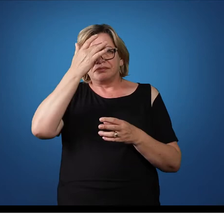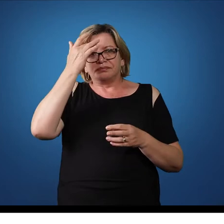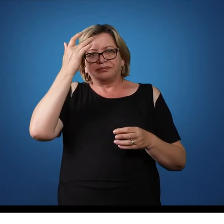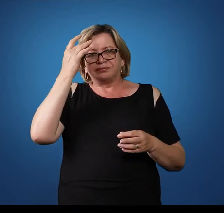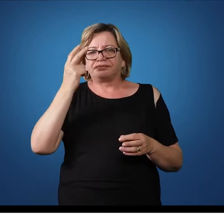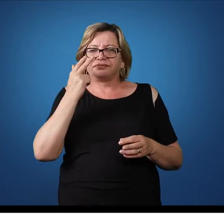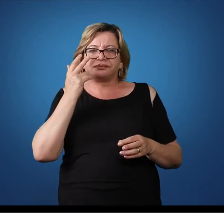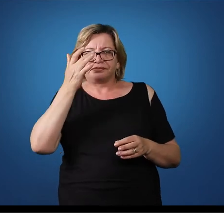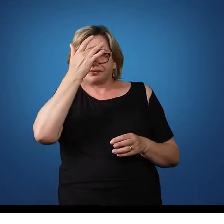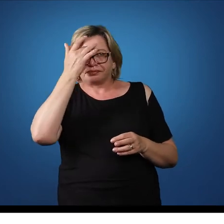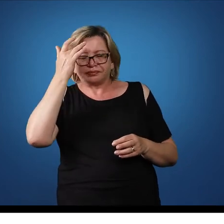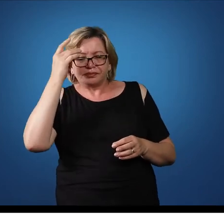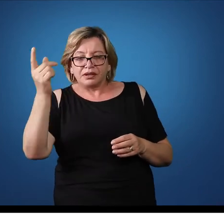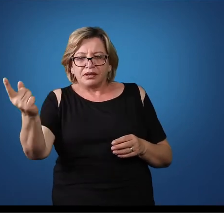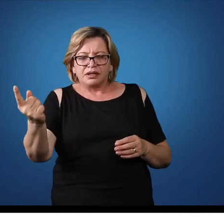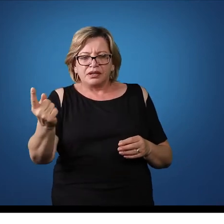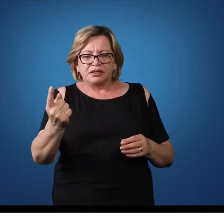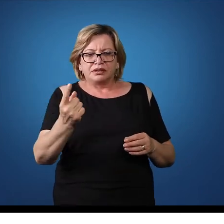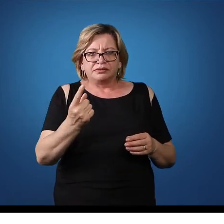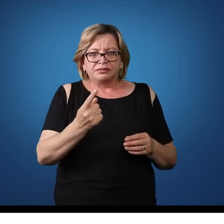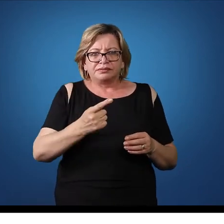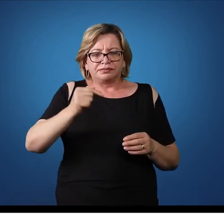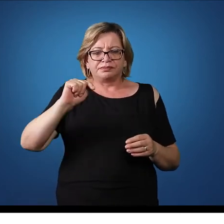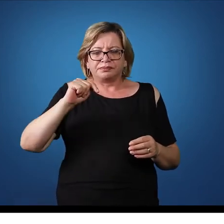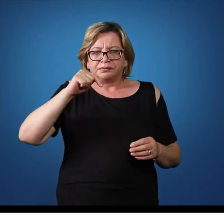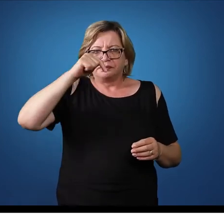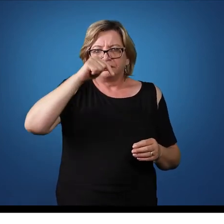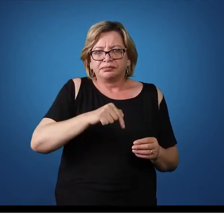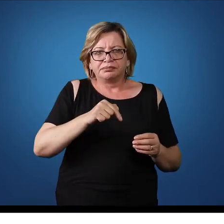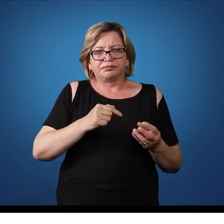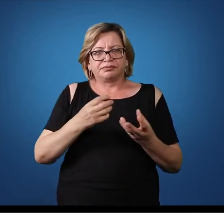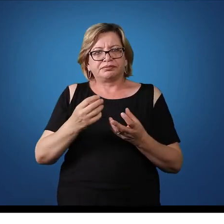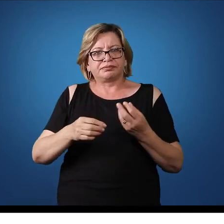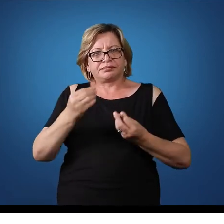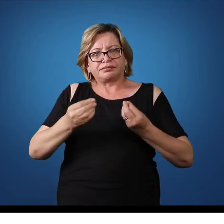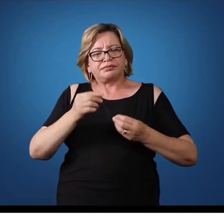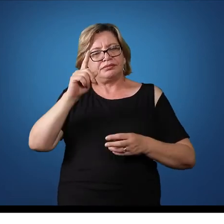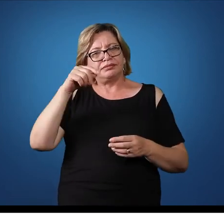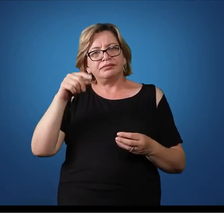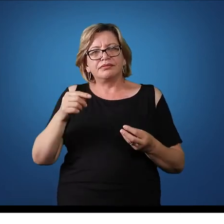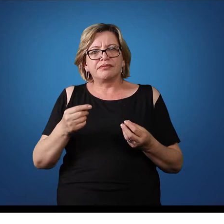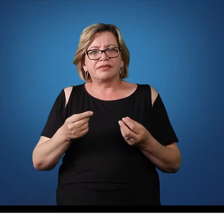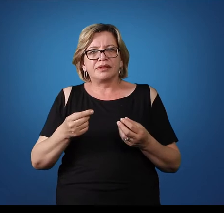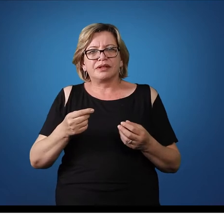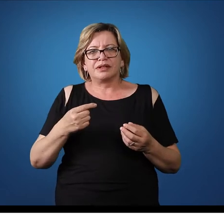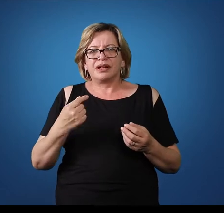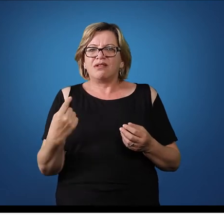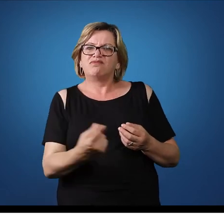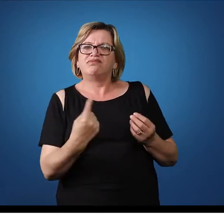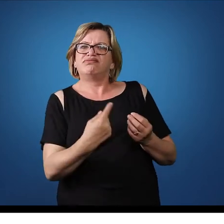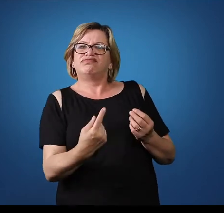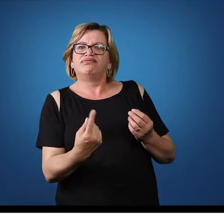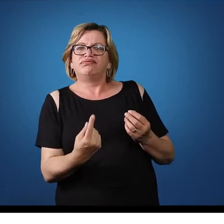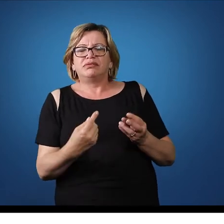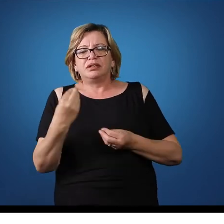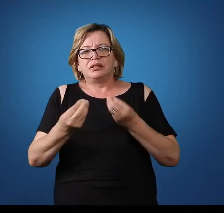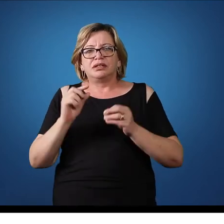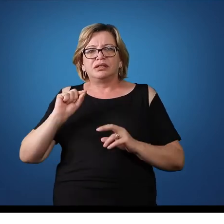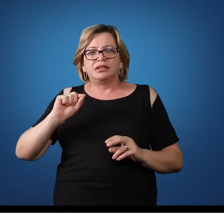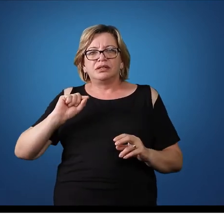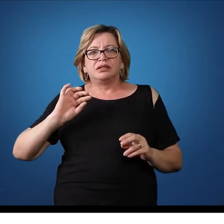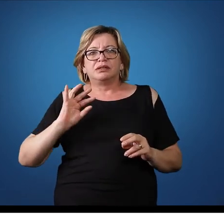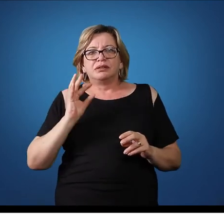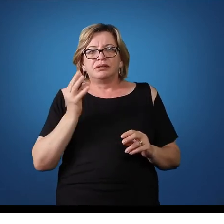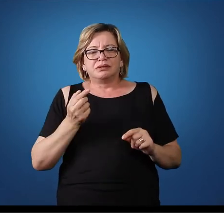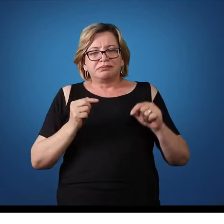que subisse até esses recipientes e apertasse um botão. Esses recipientes eram, na verdade, liquidificadores. E o que aconteceu